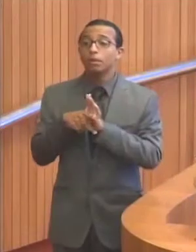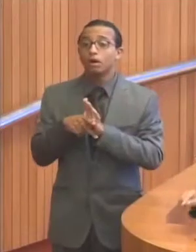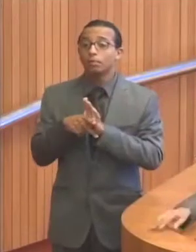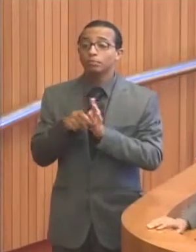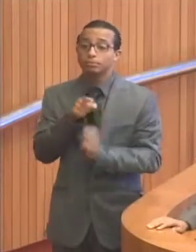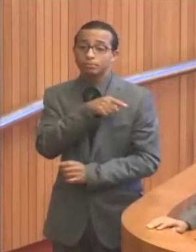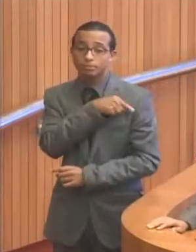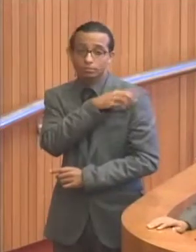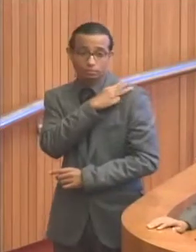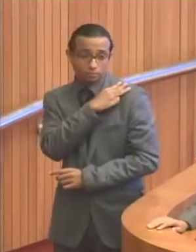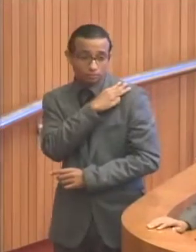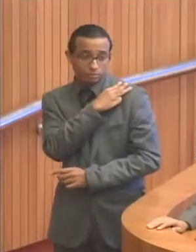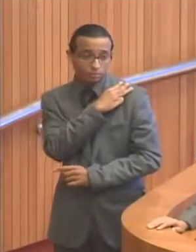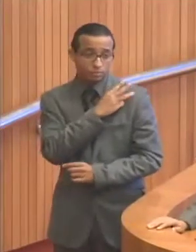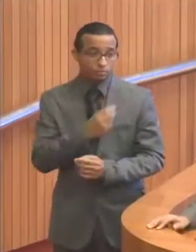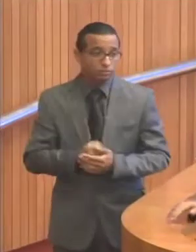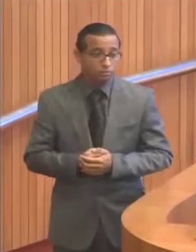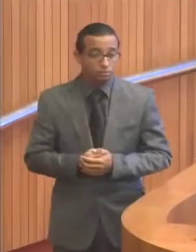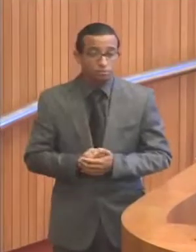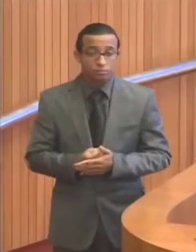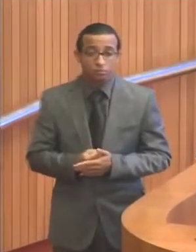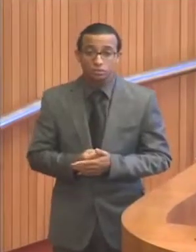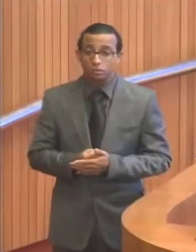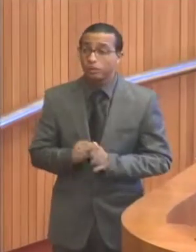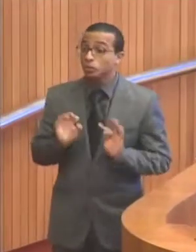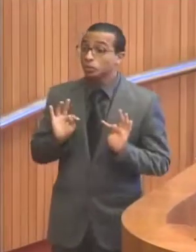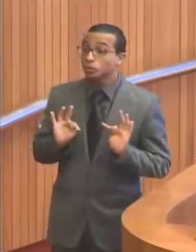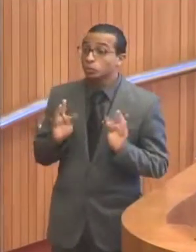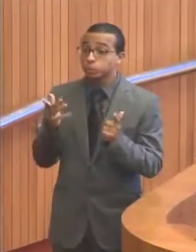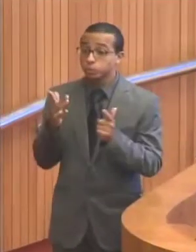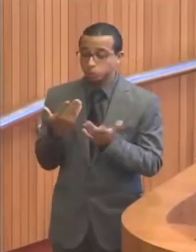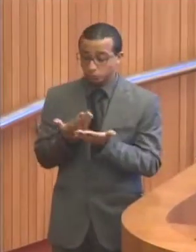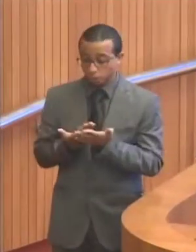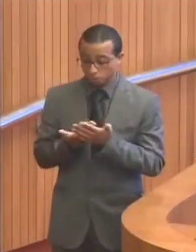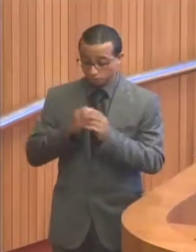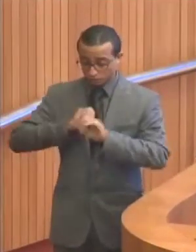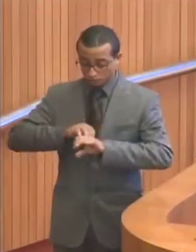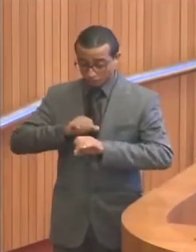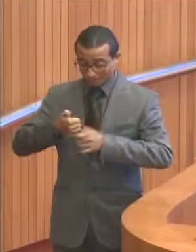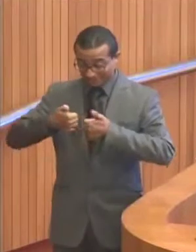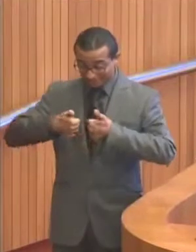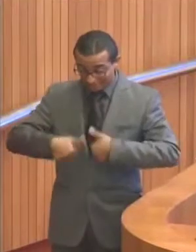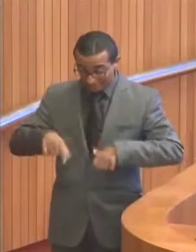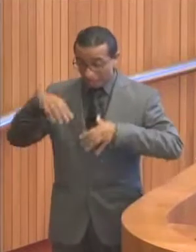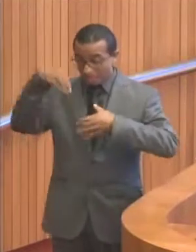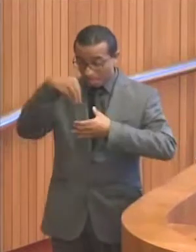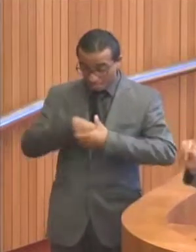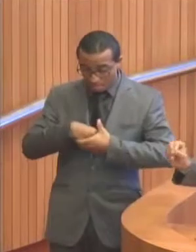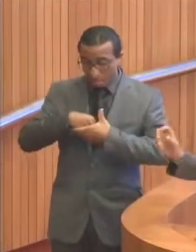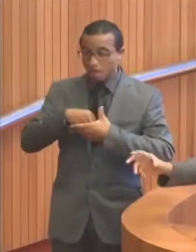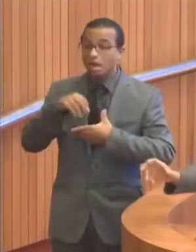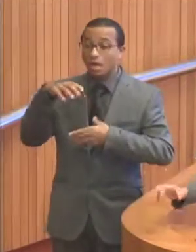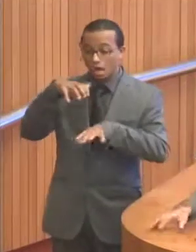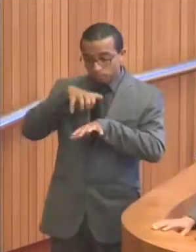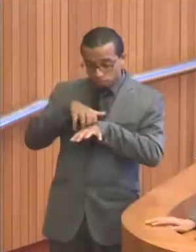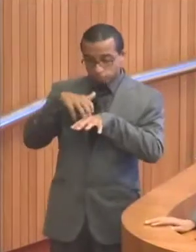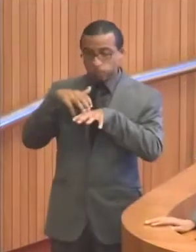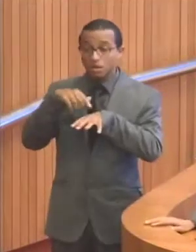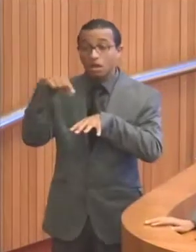médio. Todos os estudantes que estavam nesse carro eram estudantes de ensino